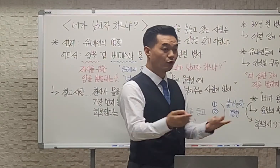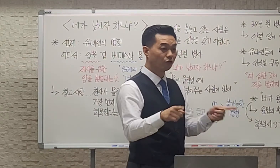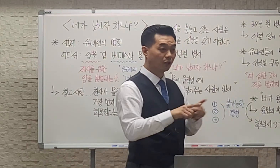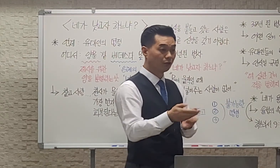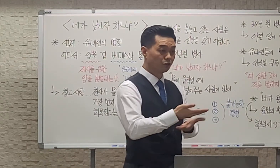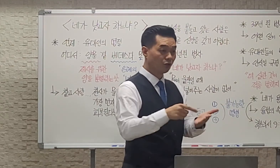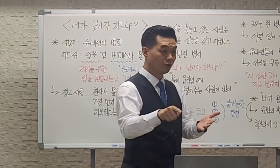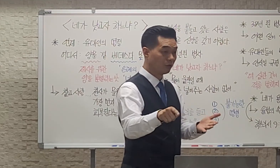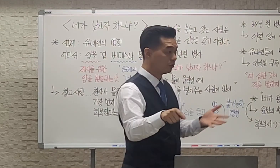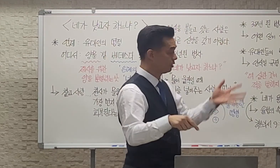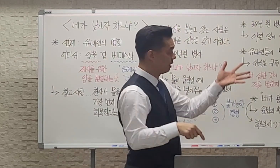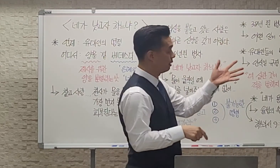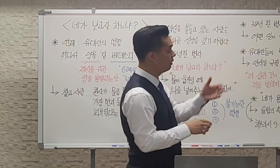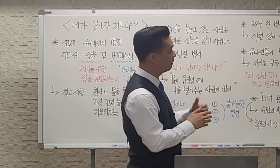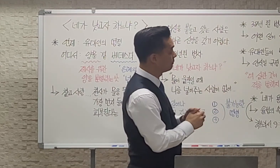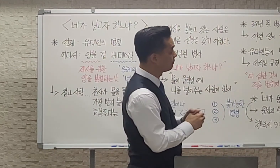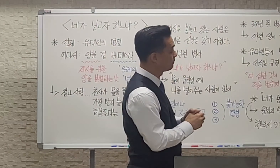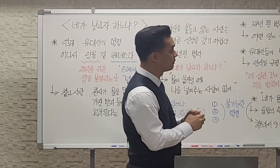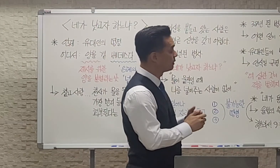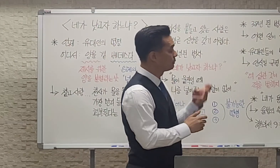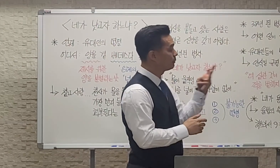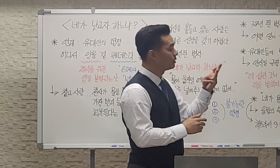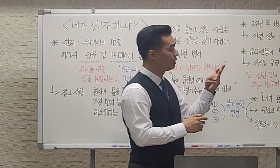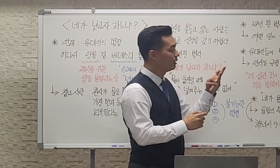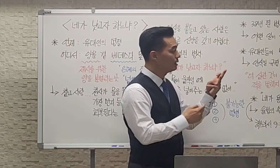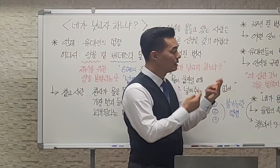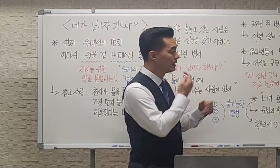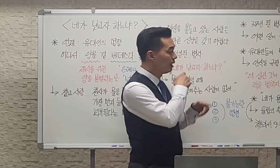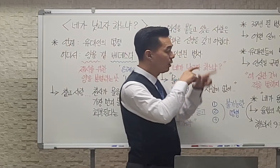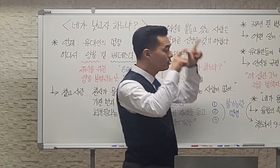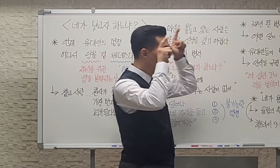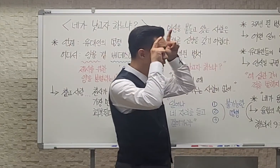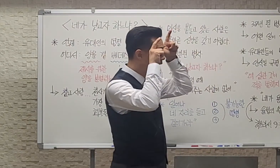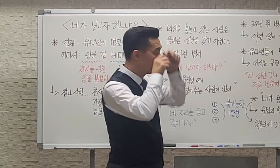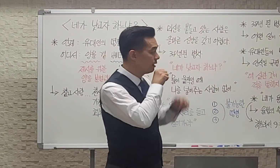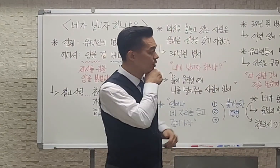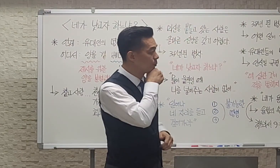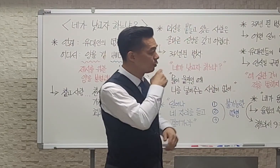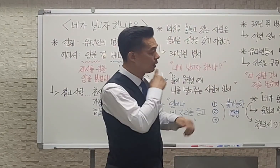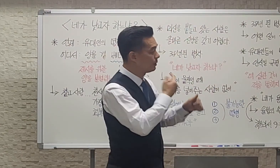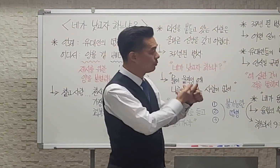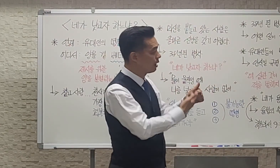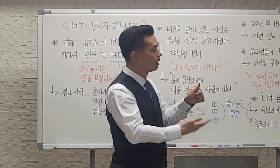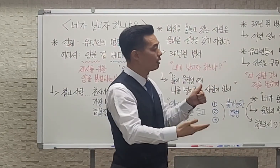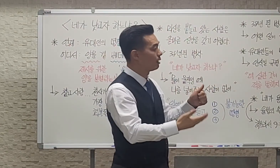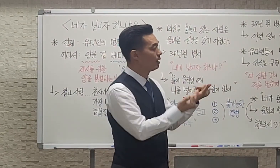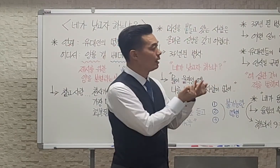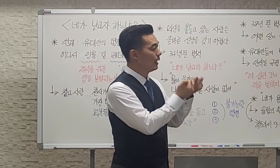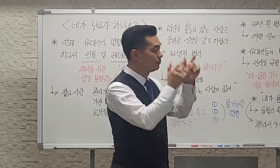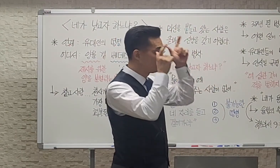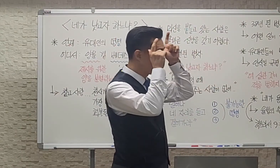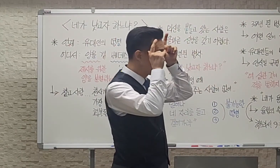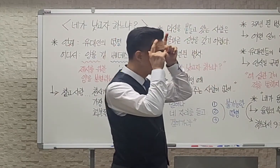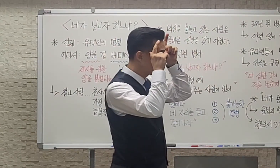공유해도 되는 거죠? 네. 13절 황소와 염소의 피와